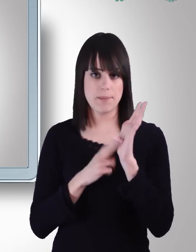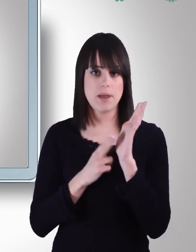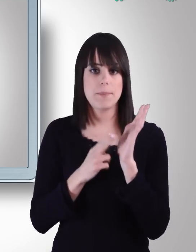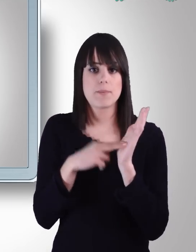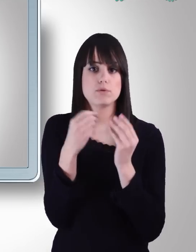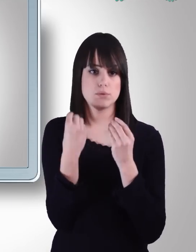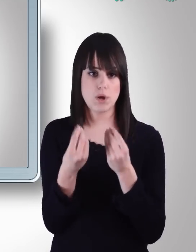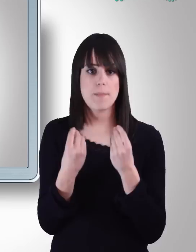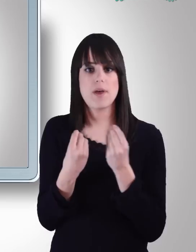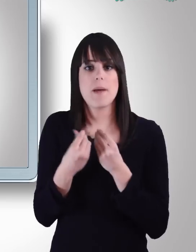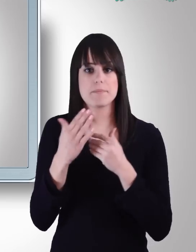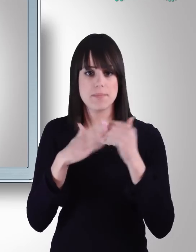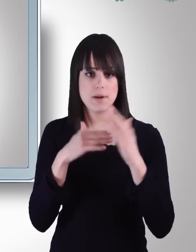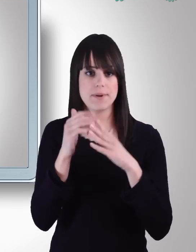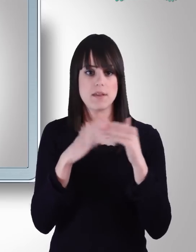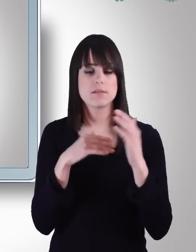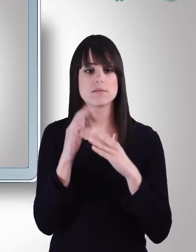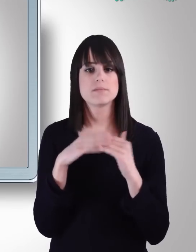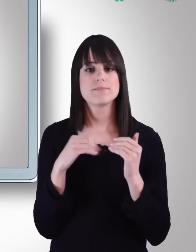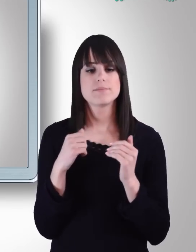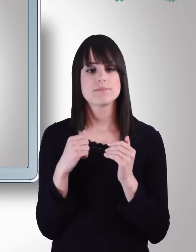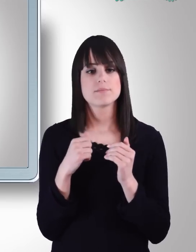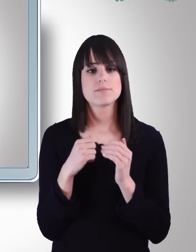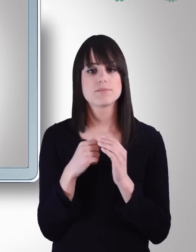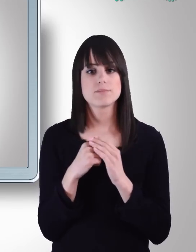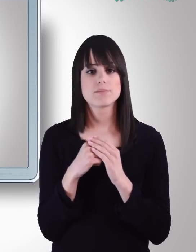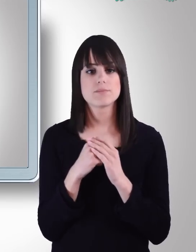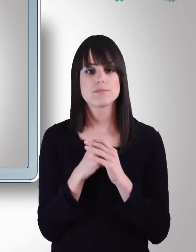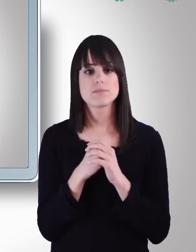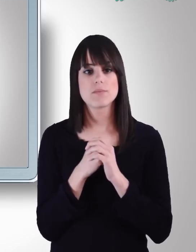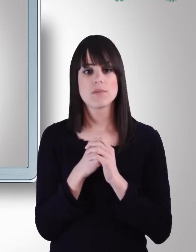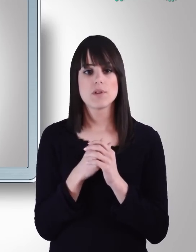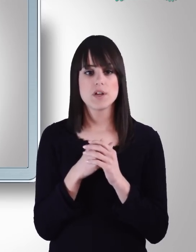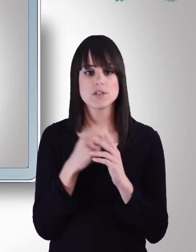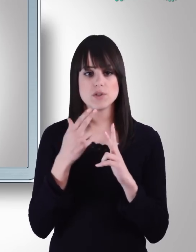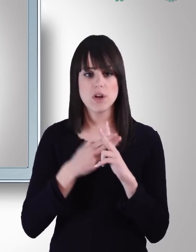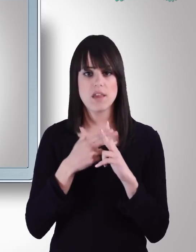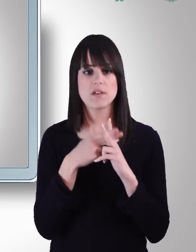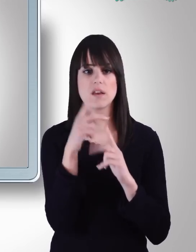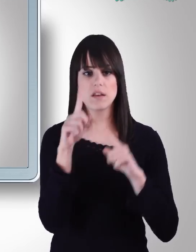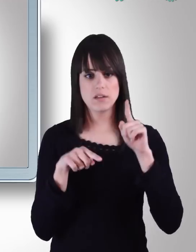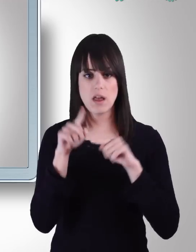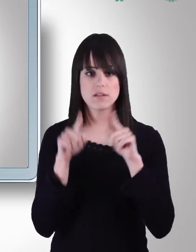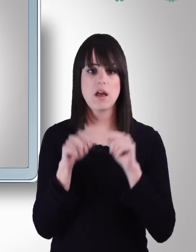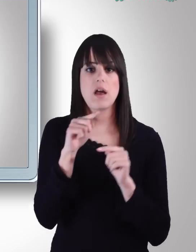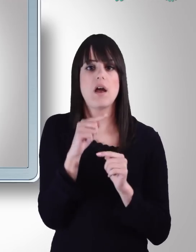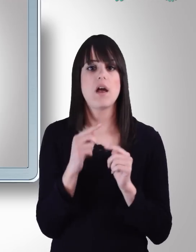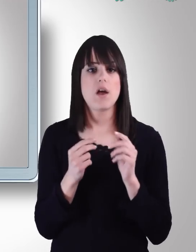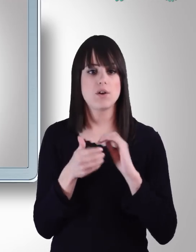Primjeri dobre prakse korišćenja Instagrama. Charity Water je neprofitna organizacija koja ima za cilj